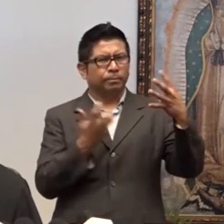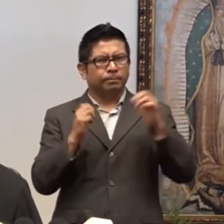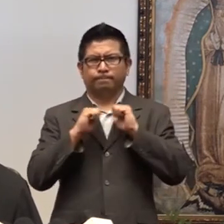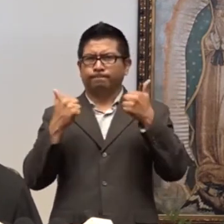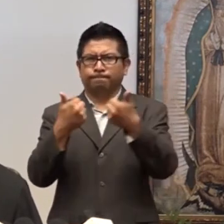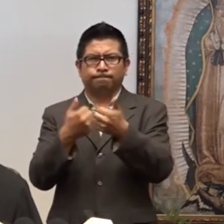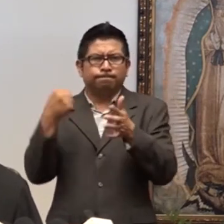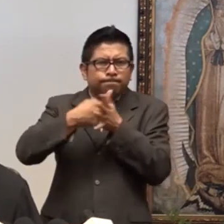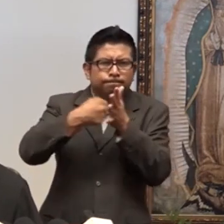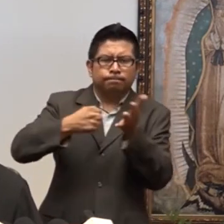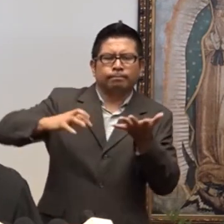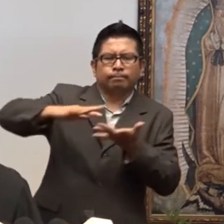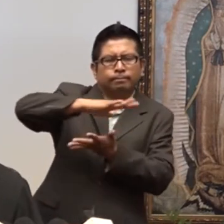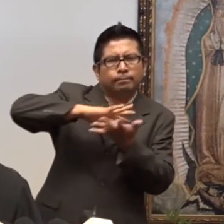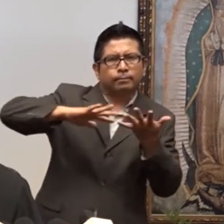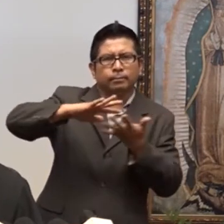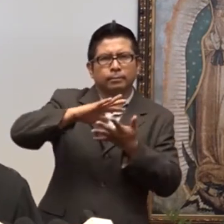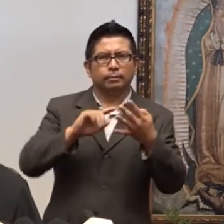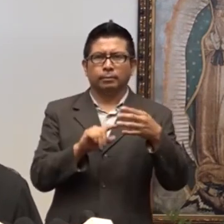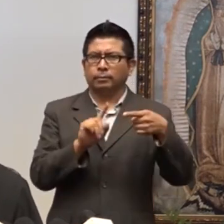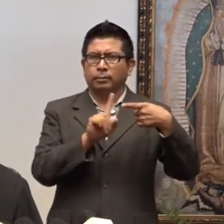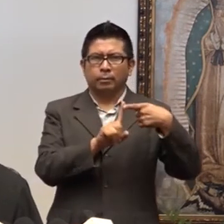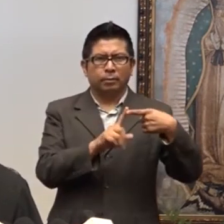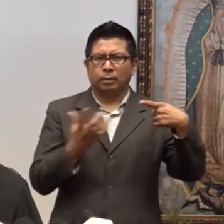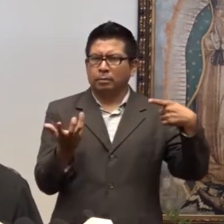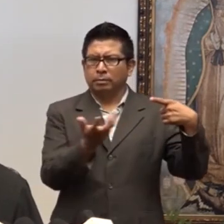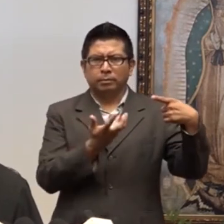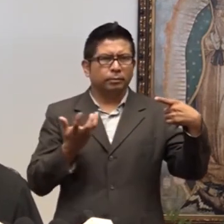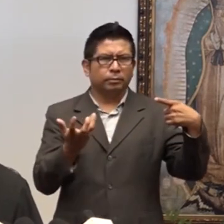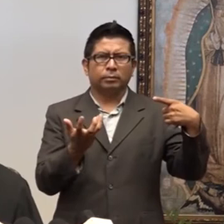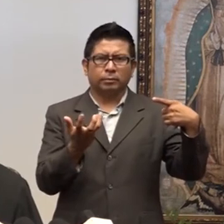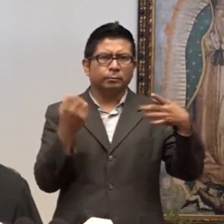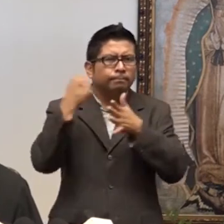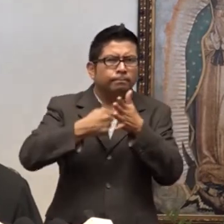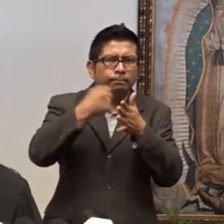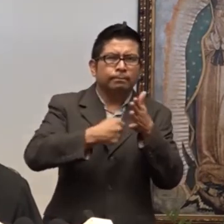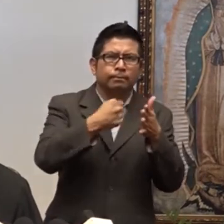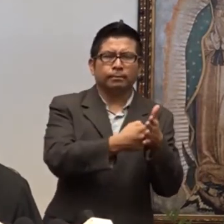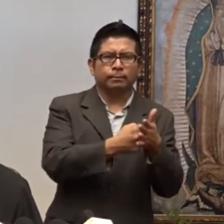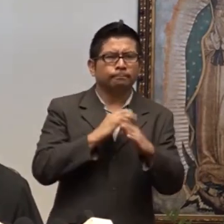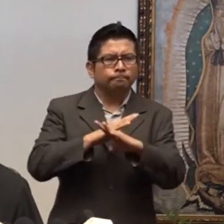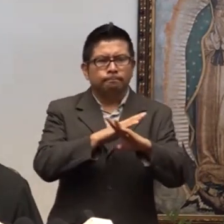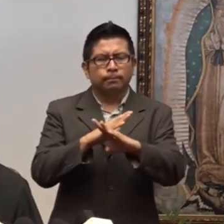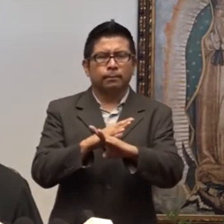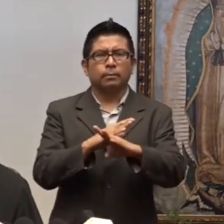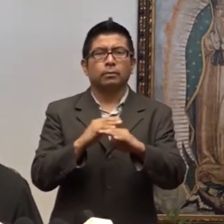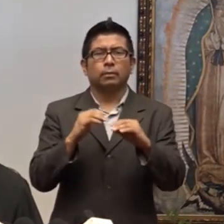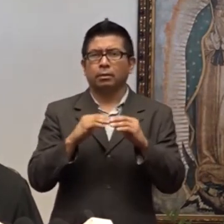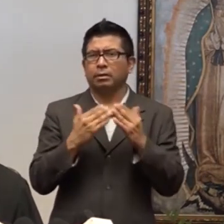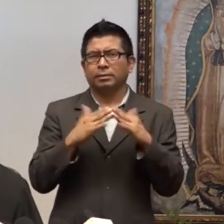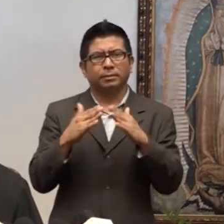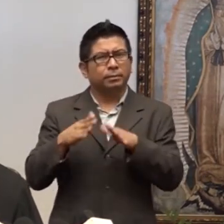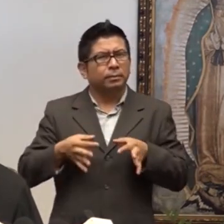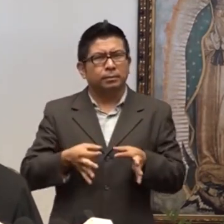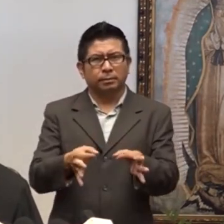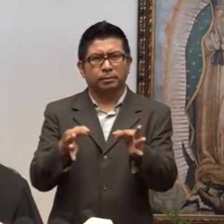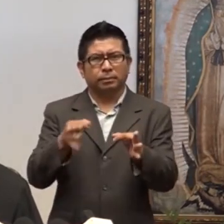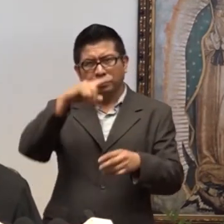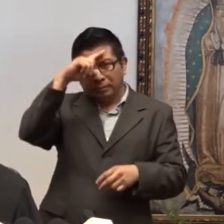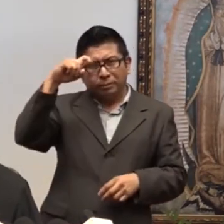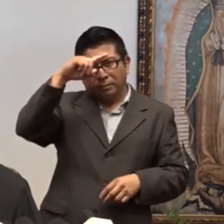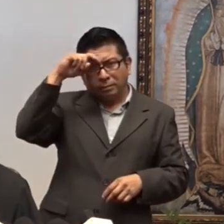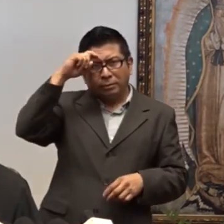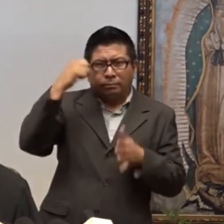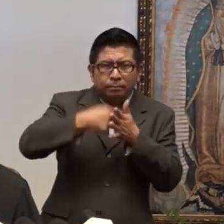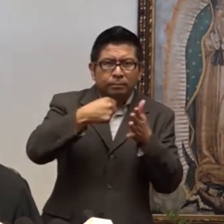ambientalistas a todas las personas que han defendido de una u otra forma el